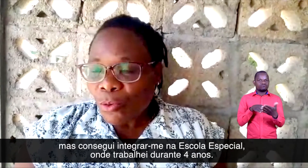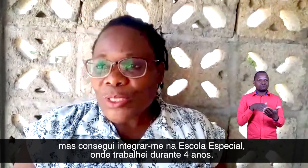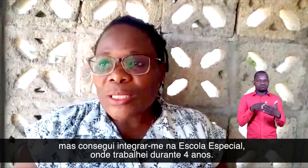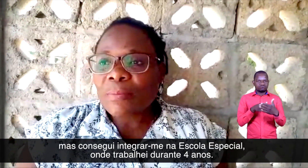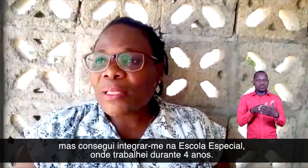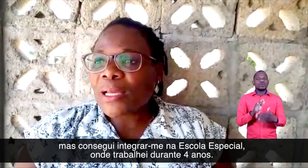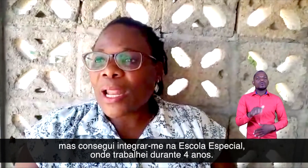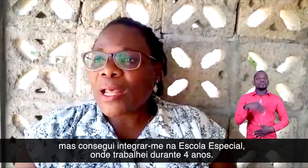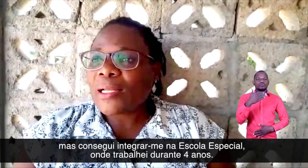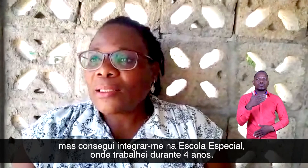consegui me integrar